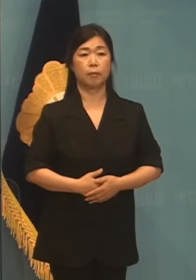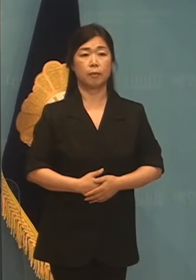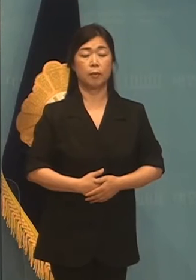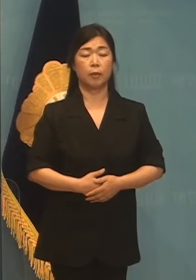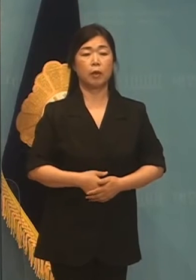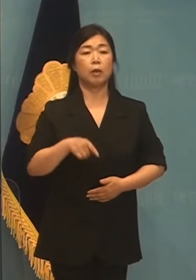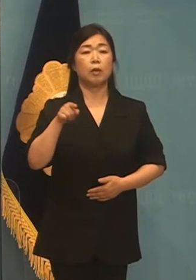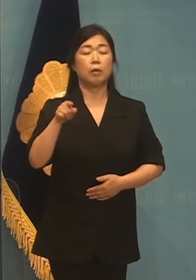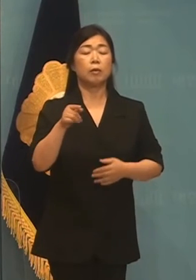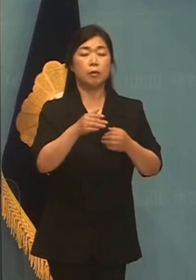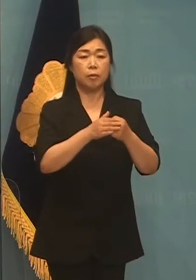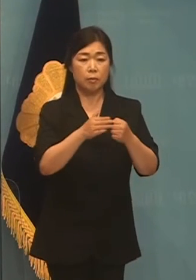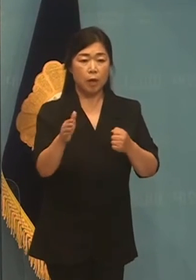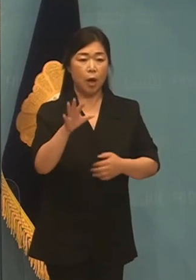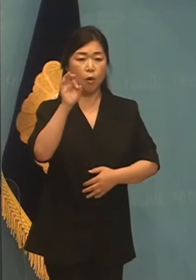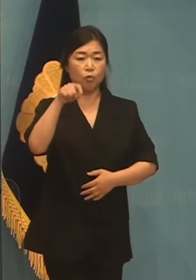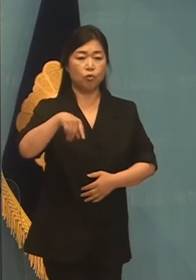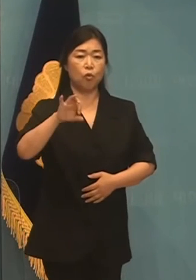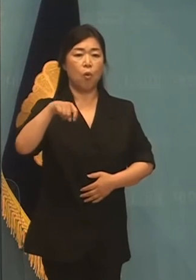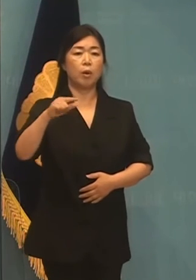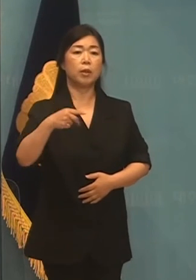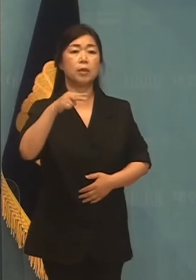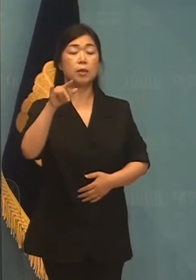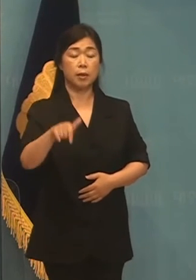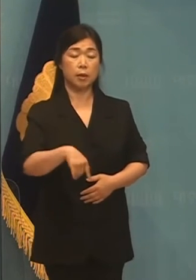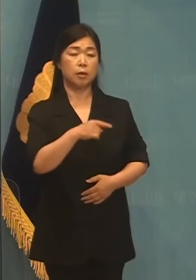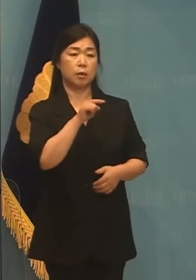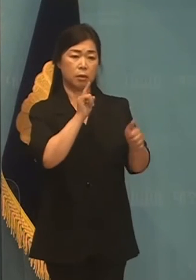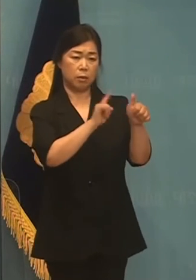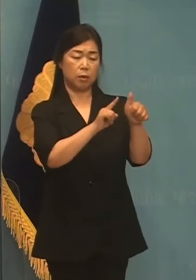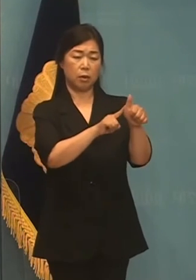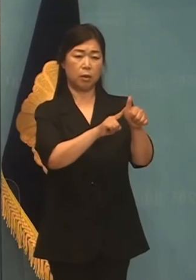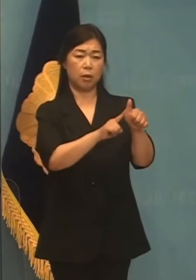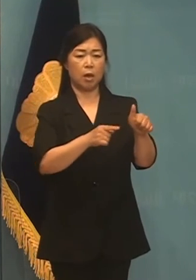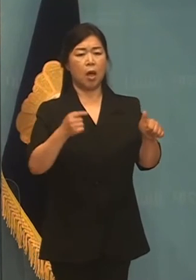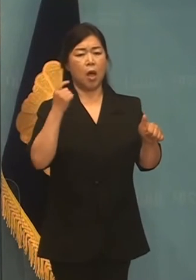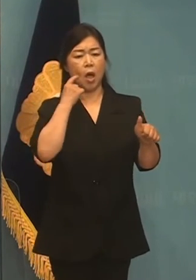이런 점에서 우원식 의원의 주장은